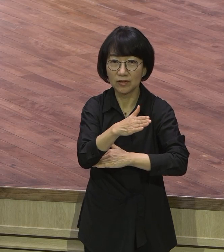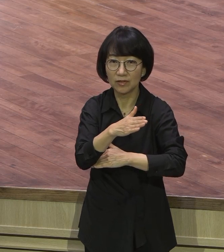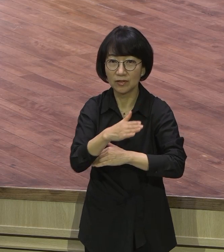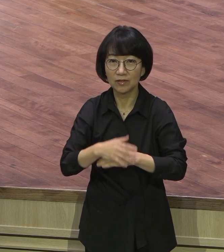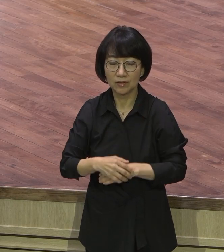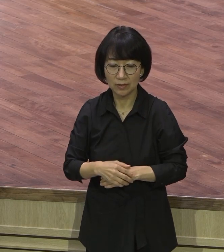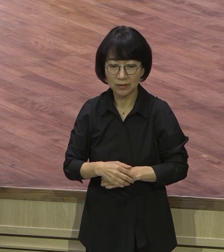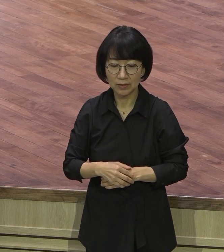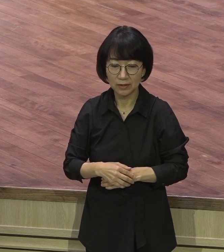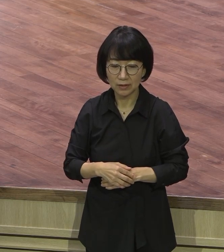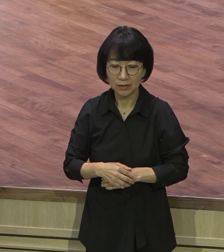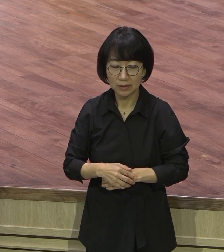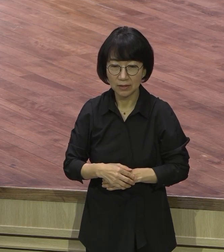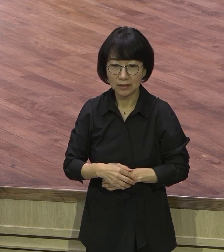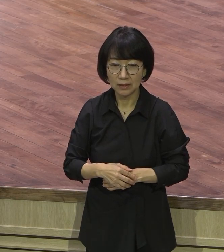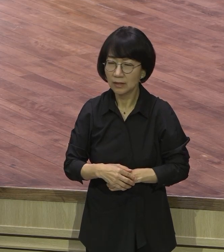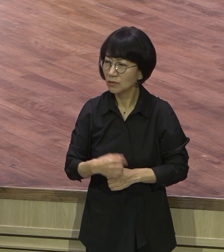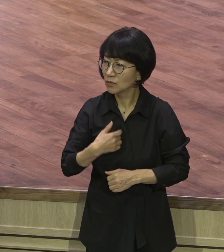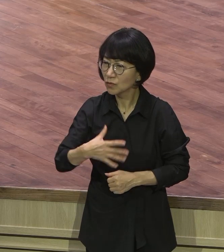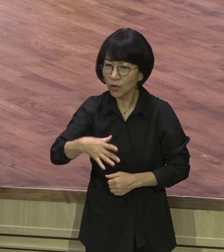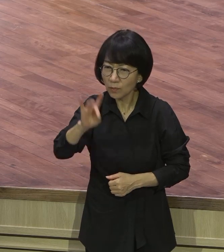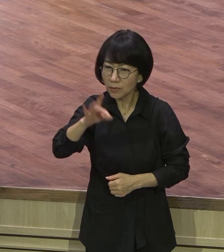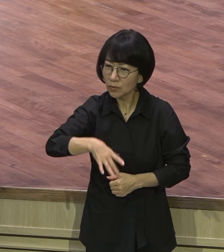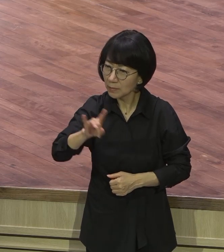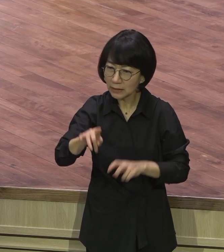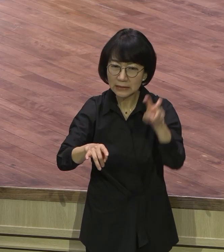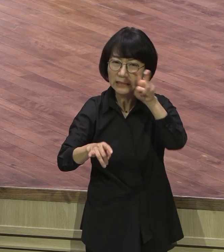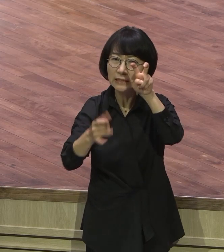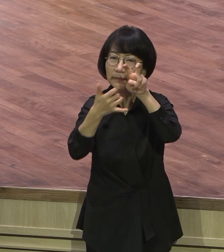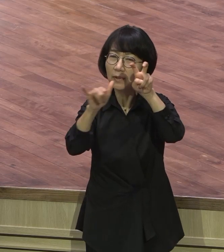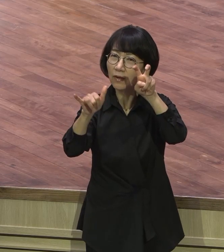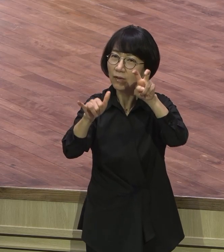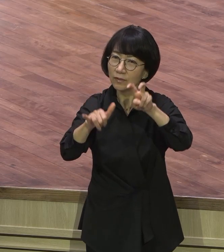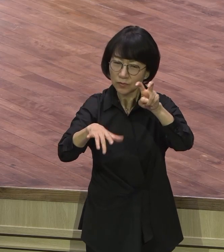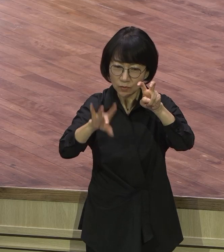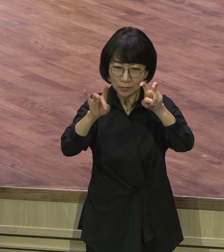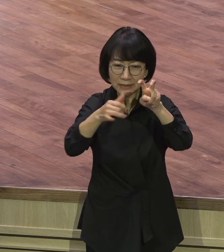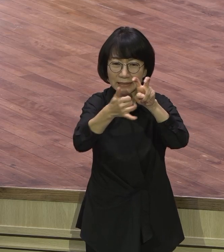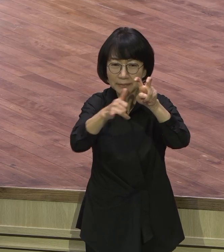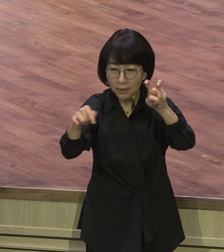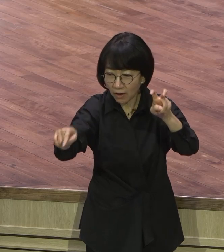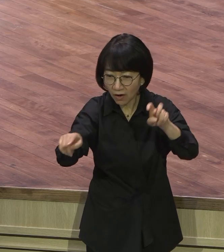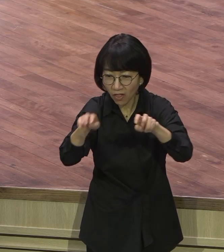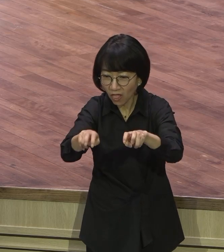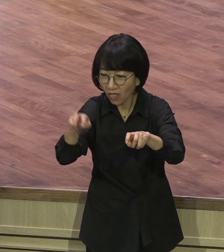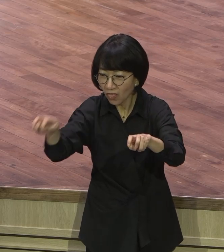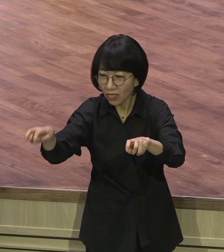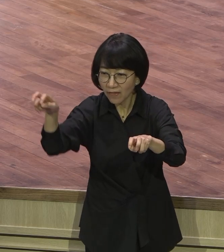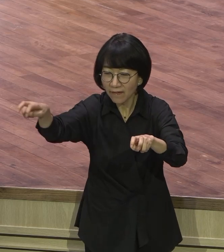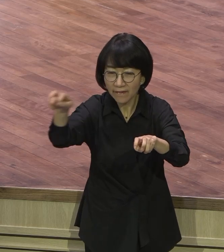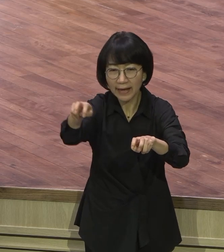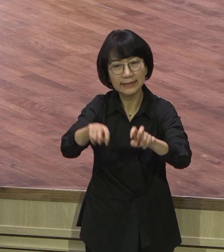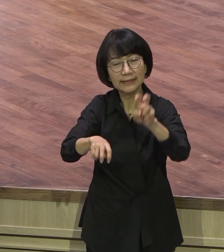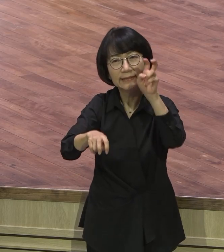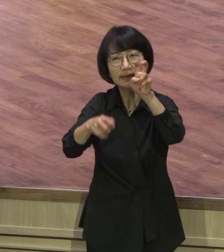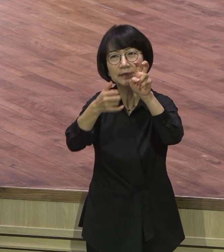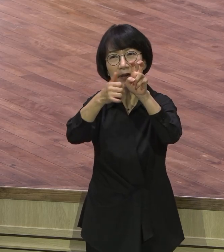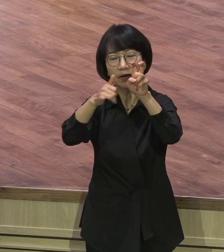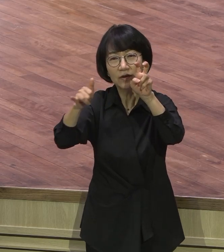처음에는 몇 명 앉지도 않았어요. 20명도 안 앉았어요. 안녕하세요. 온라인 예배로 시예배가